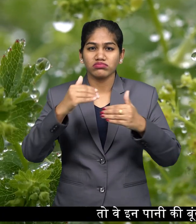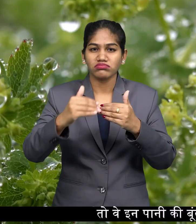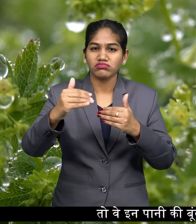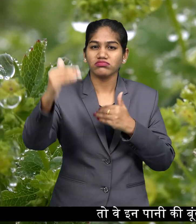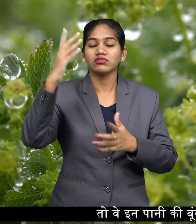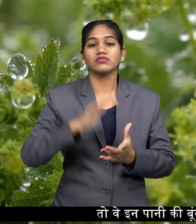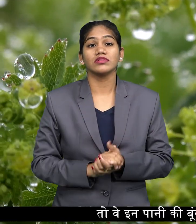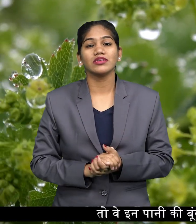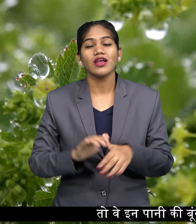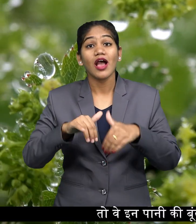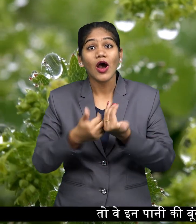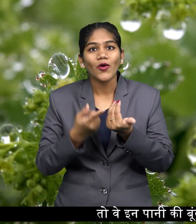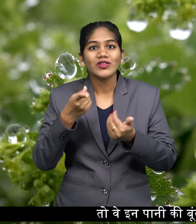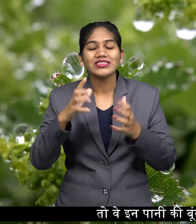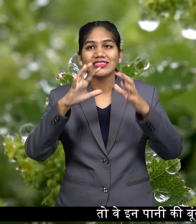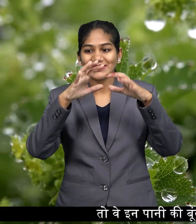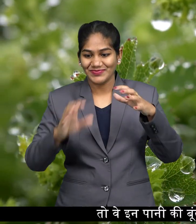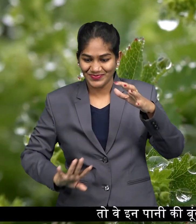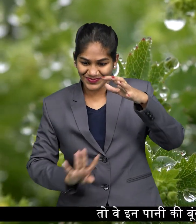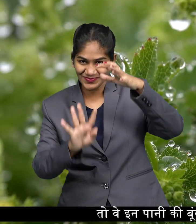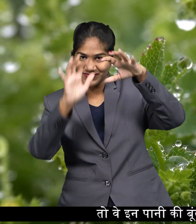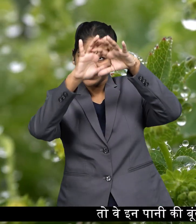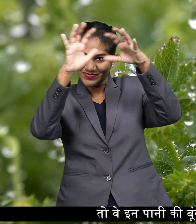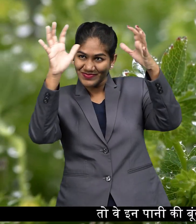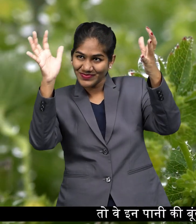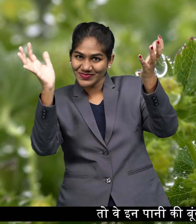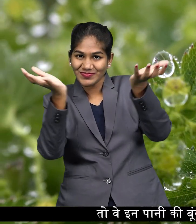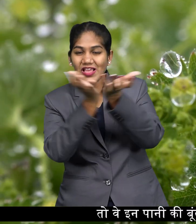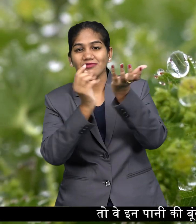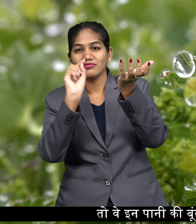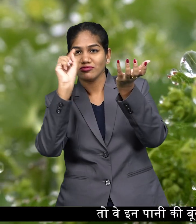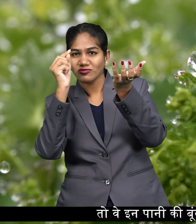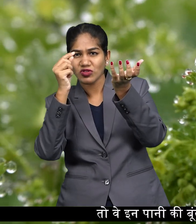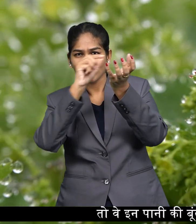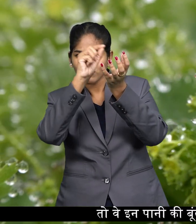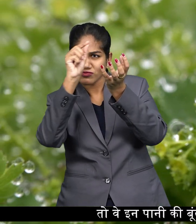के संघनन से अधिक महत्ता के साथ बढ़ती है।